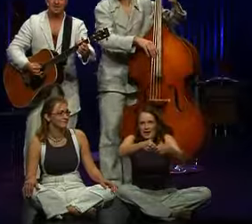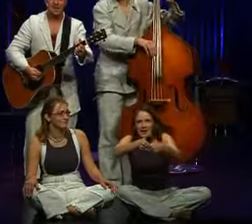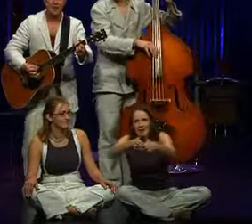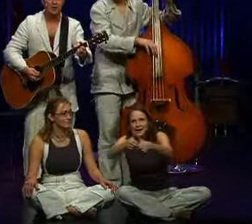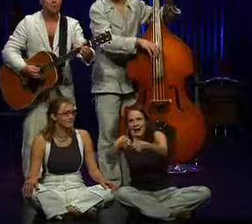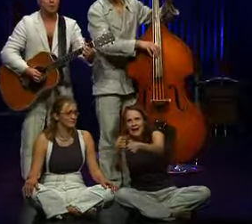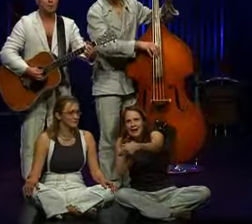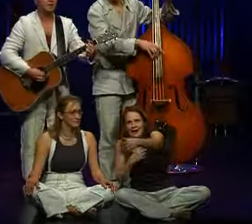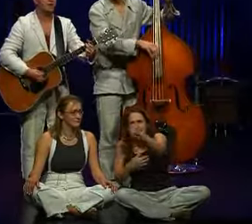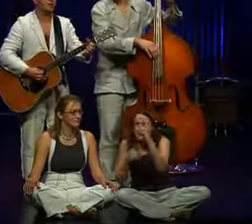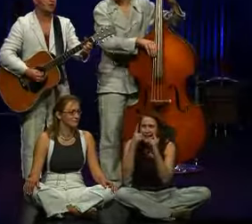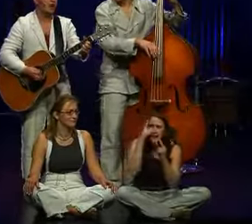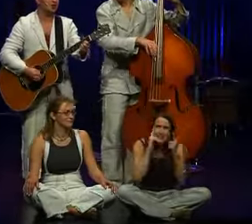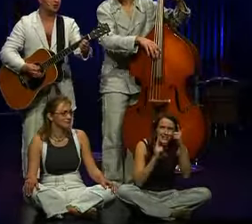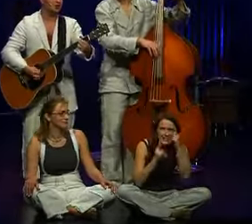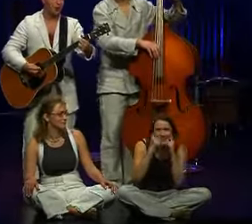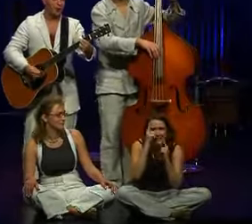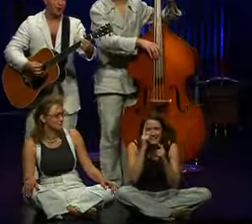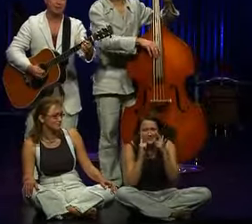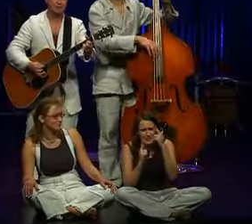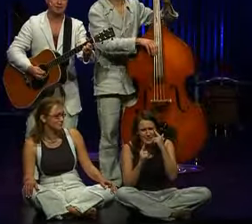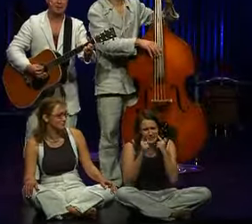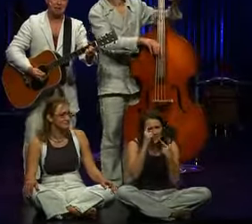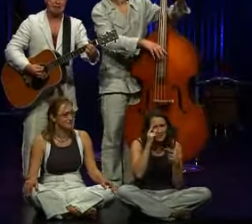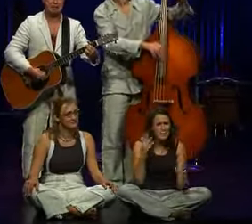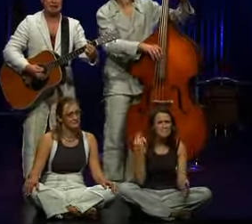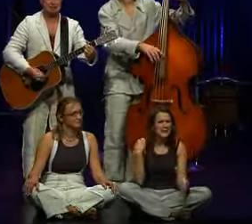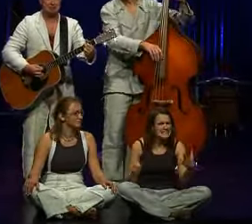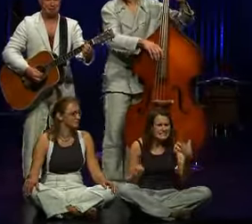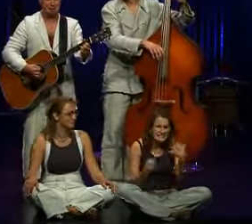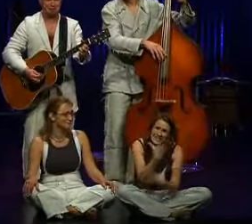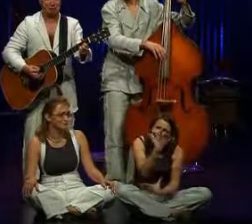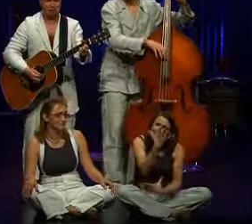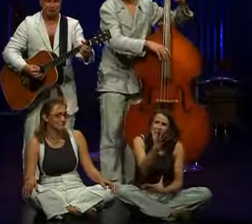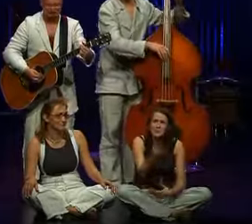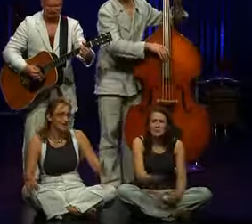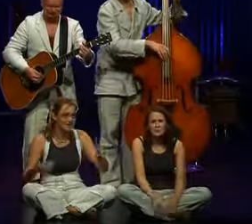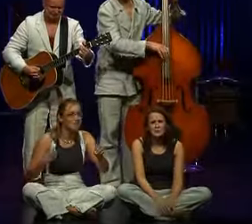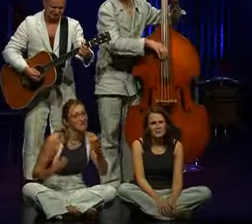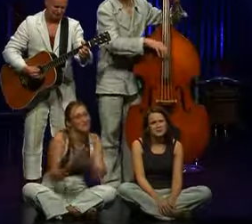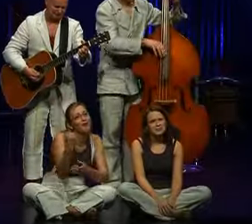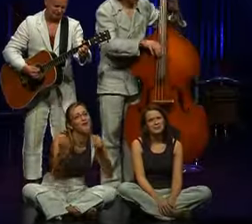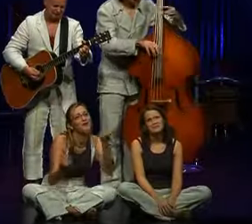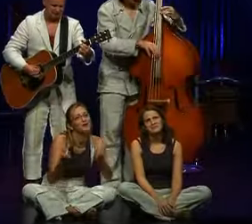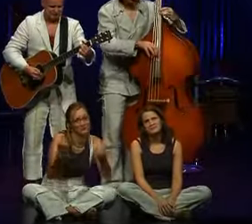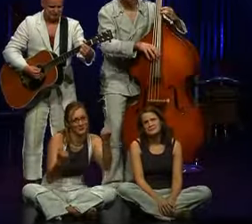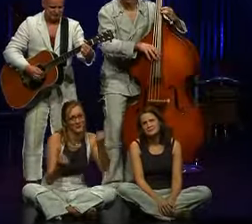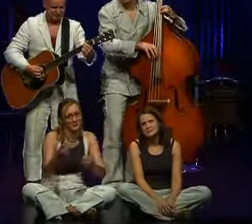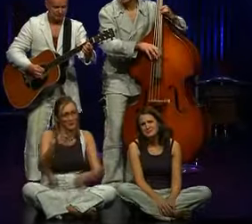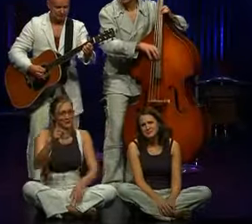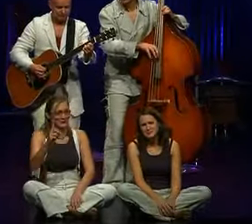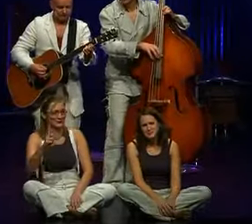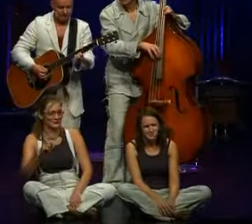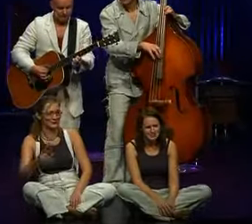meegenomen, je voelt de tranen stromen. Ik had hem pas gekocht. Hij had hem pas gekocht.